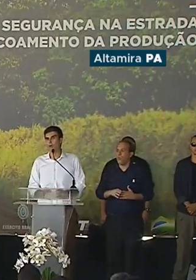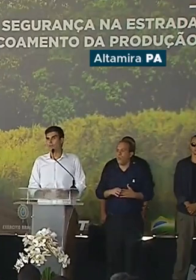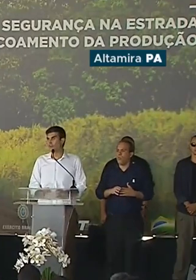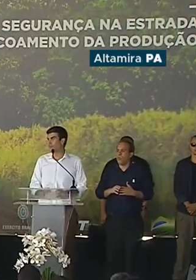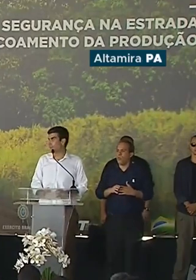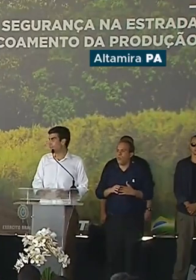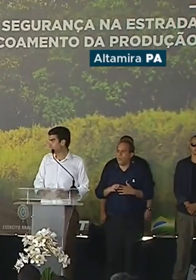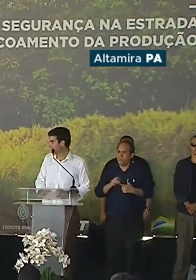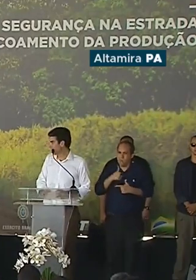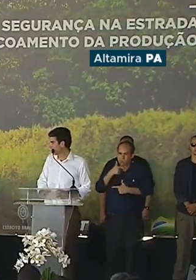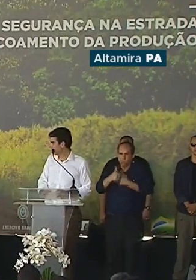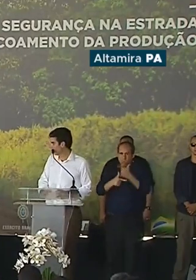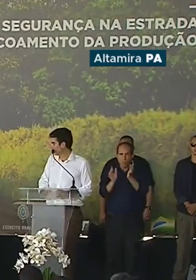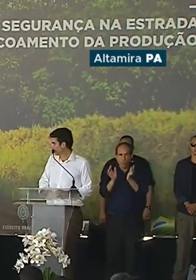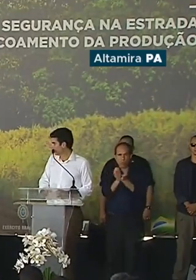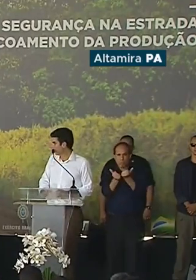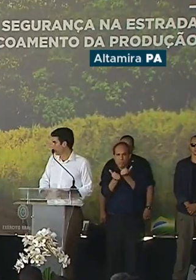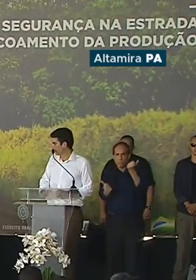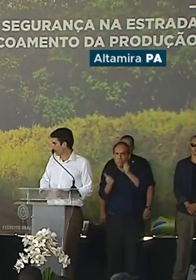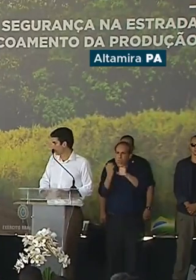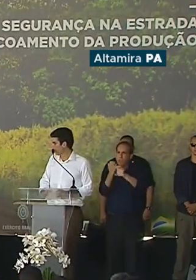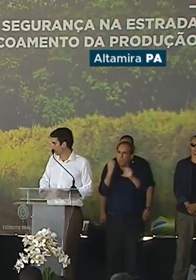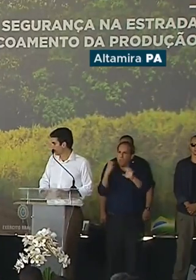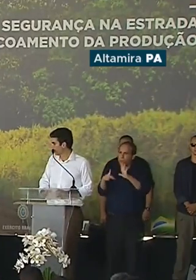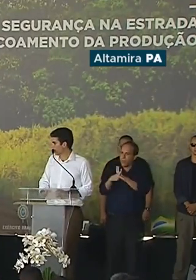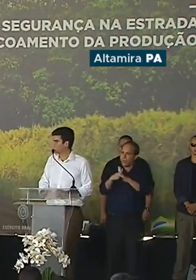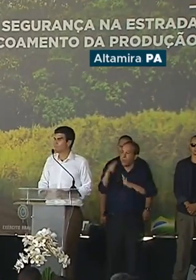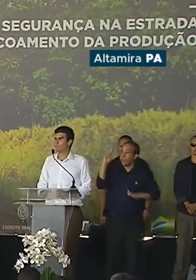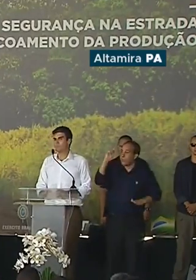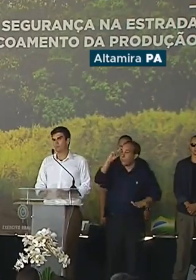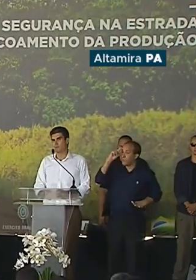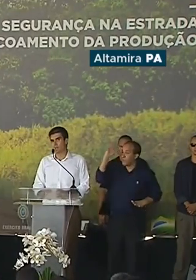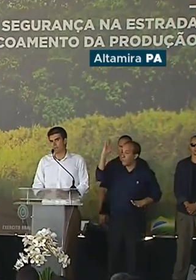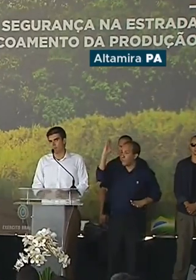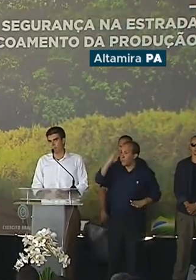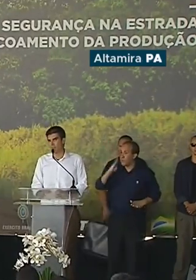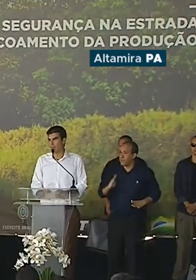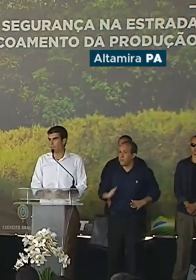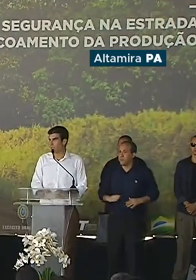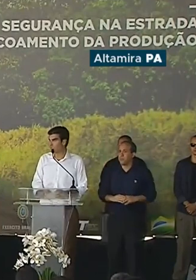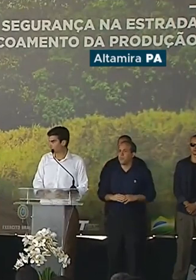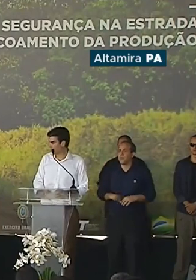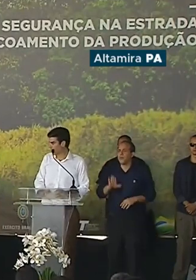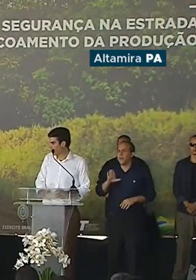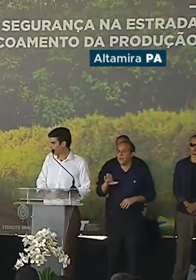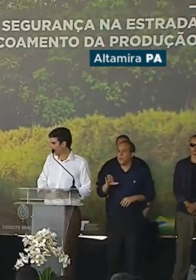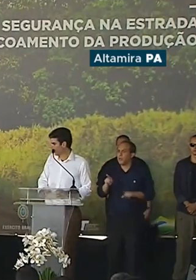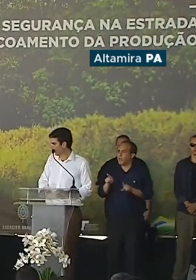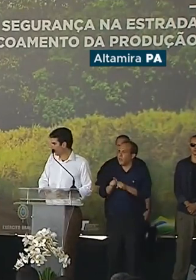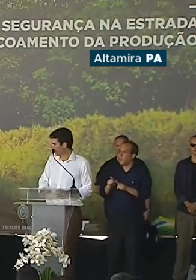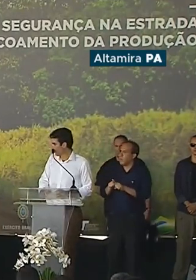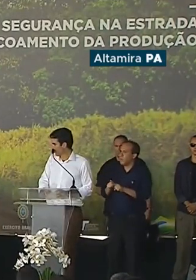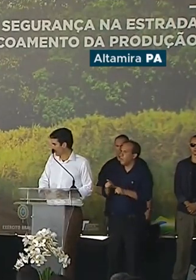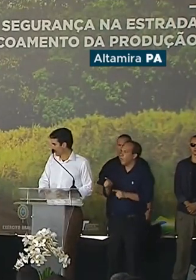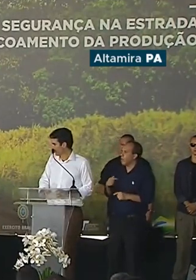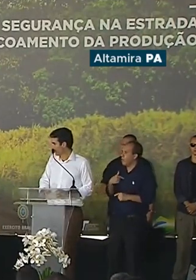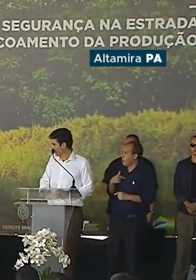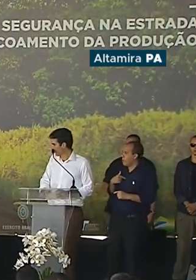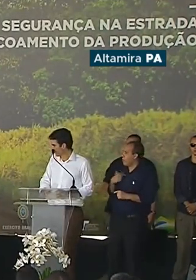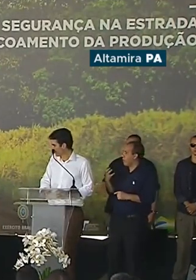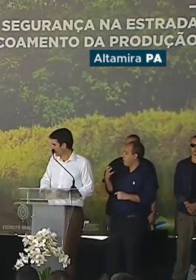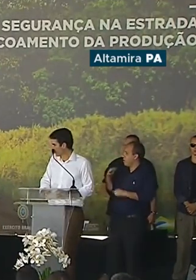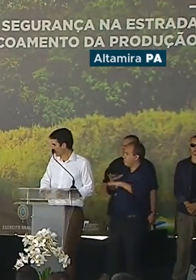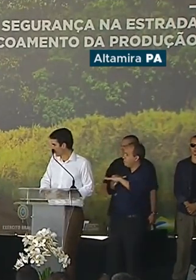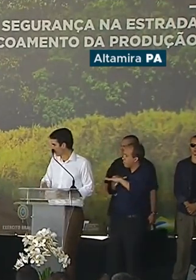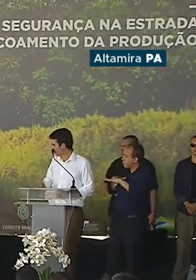do Batalhão de Engenharia do Exército Brasileiro. Mas me permito, General Puyol,